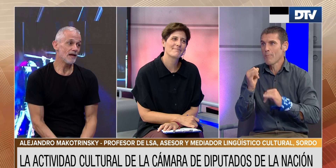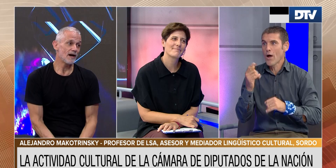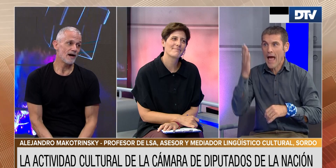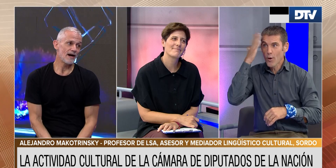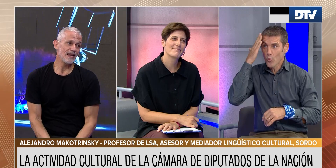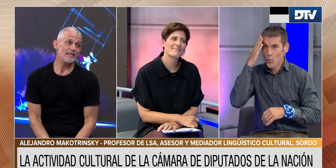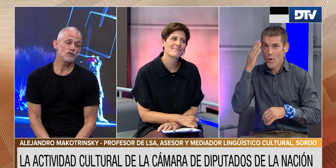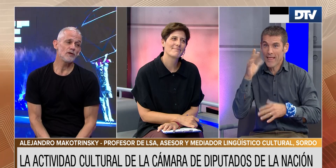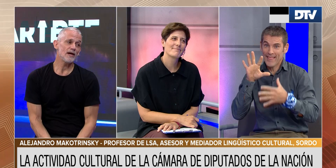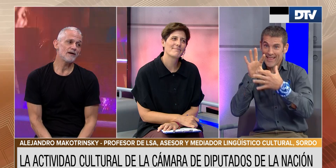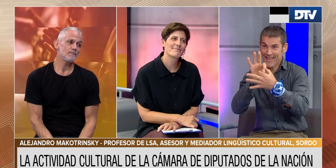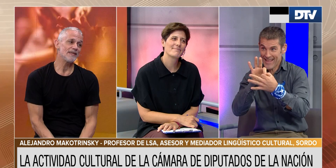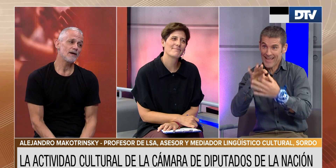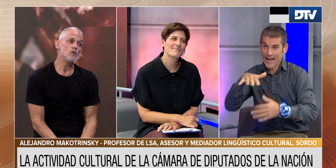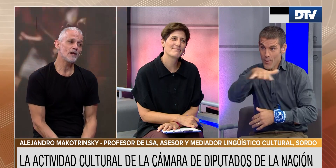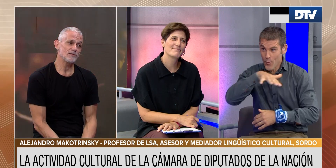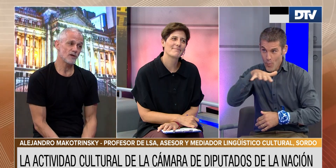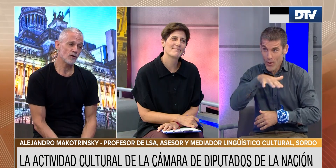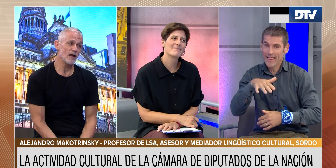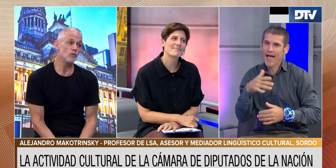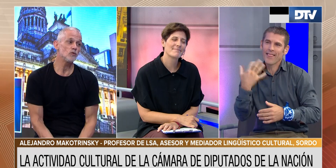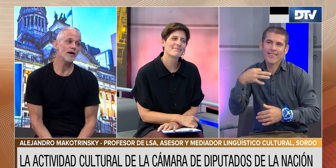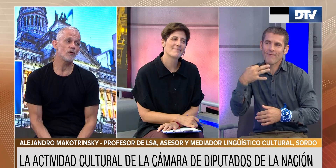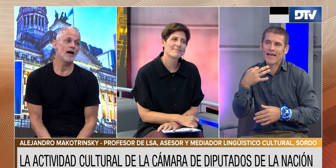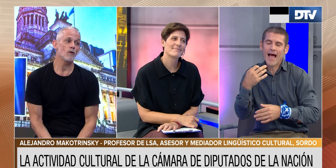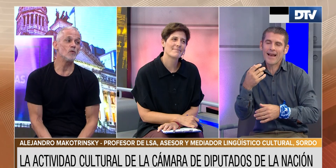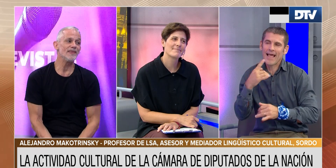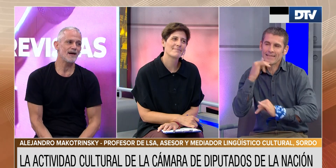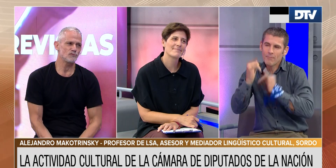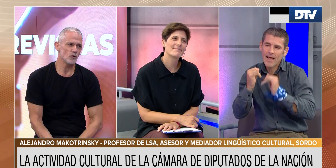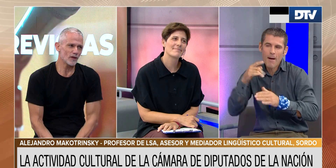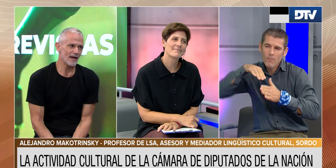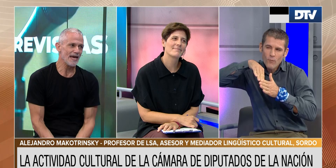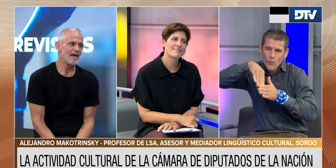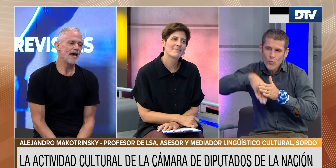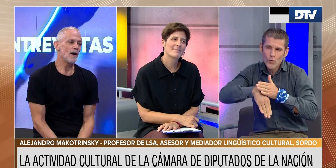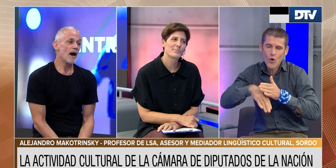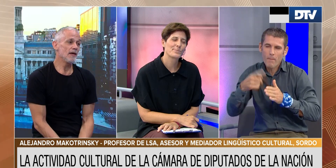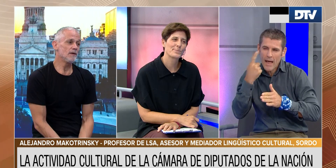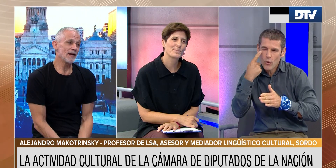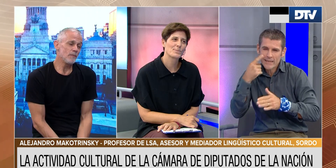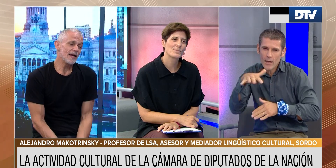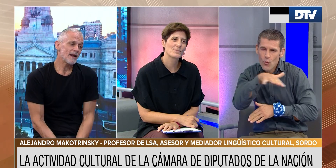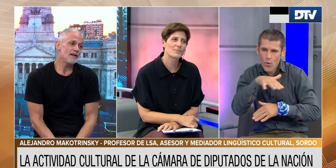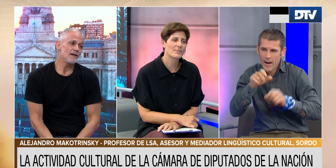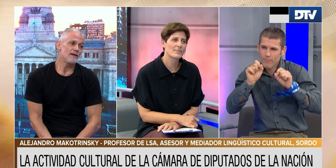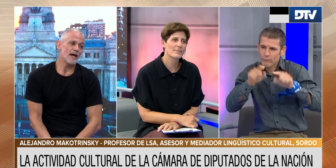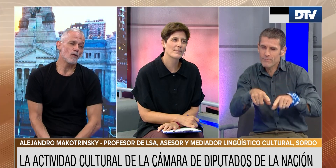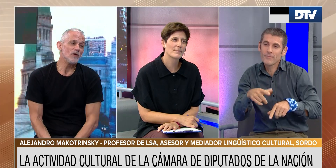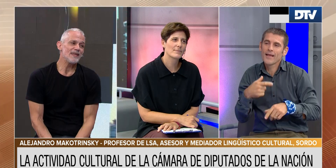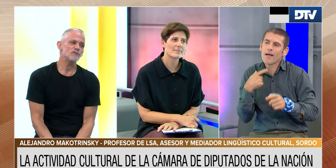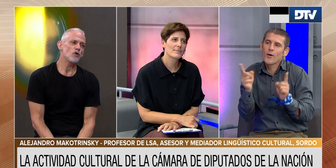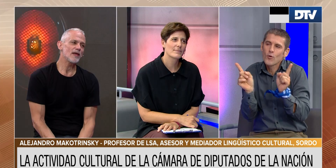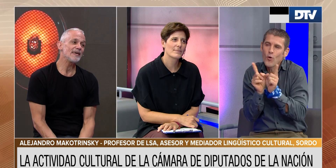Sí, la historia está muy relacionada con la cultura y con la comunidad sorda. Para explicar